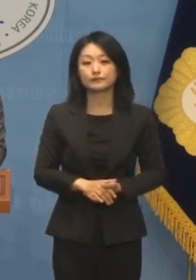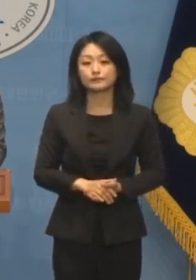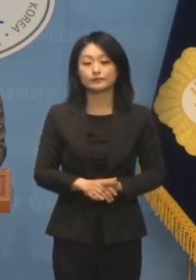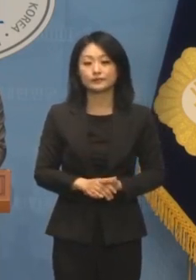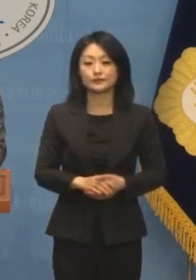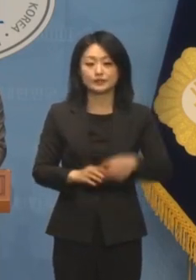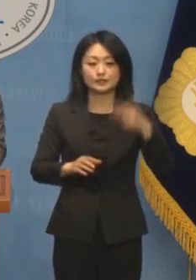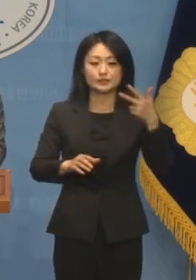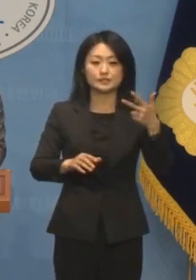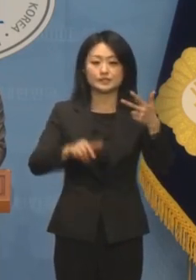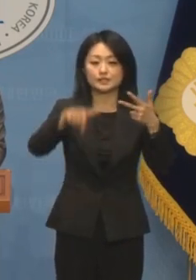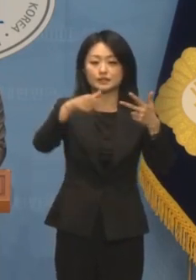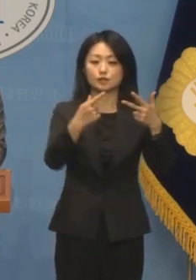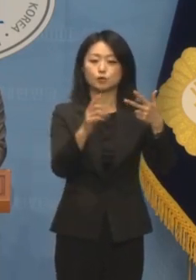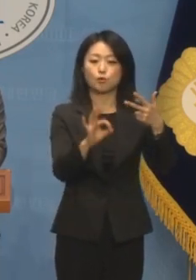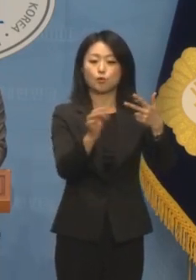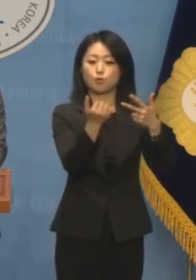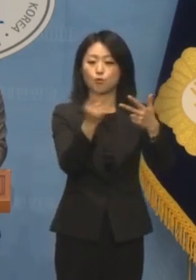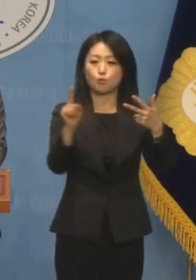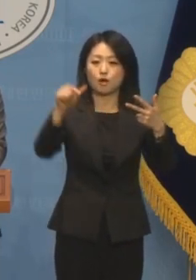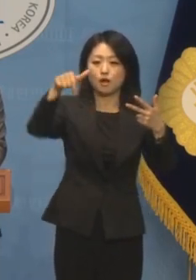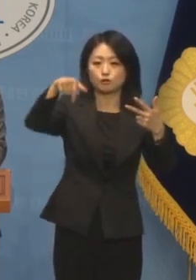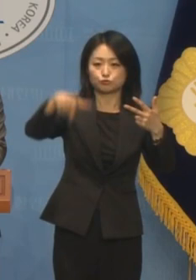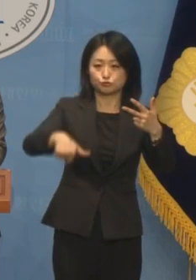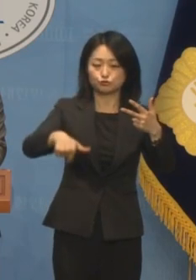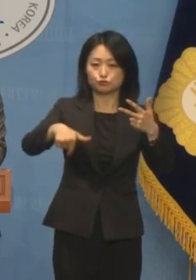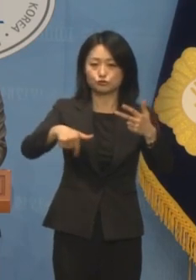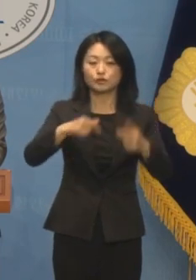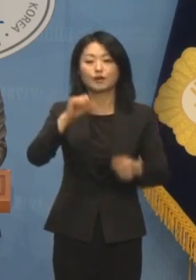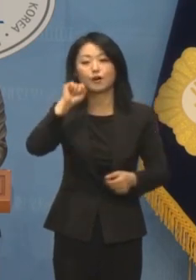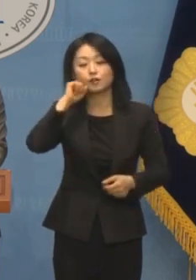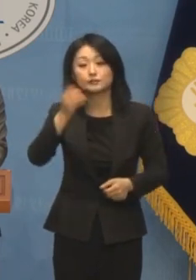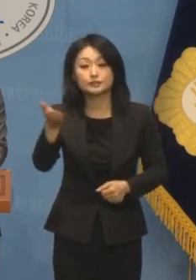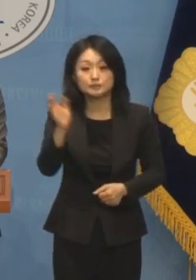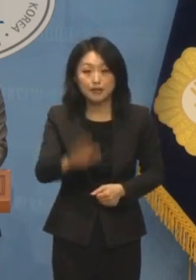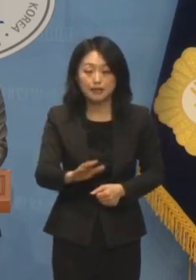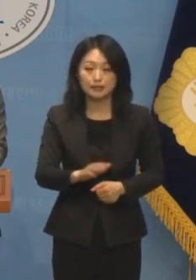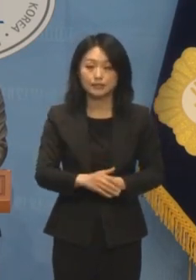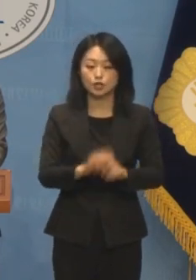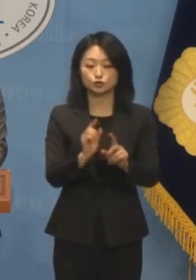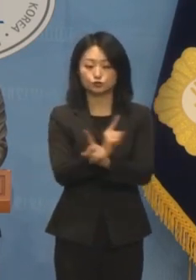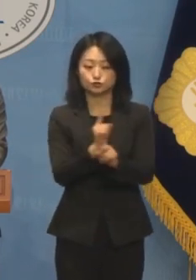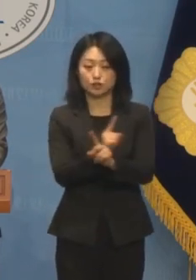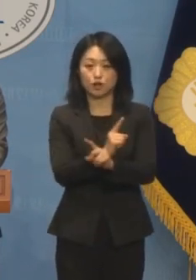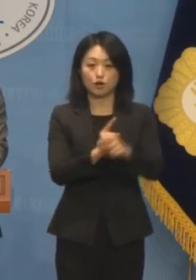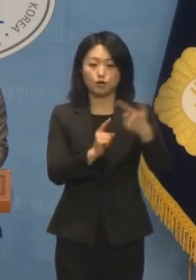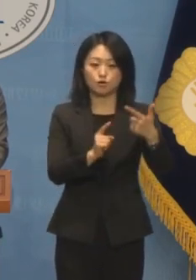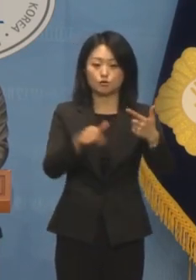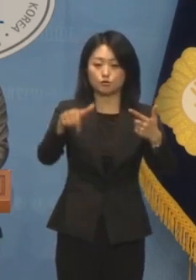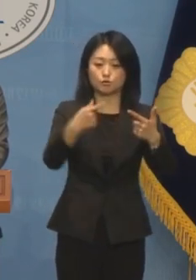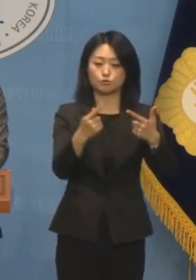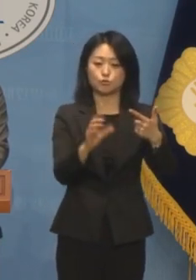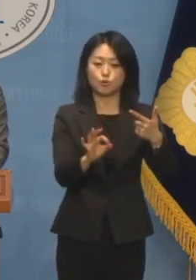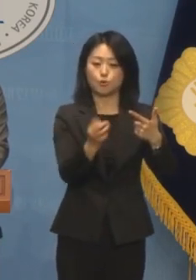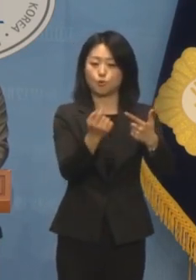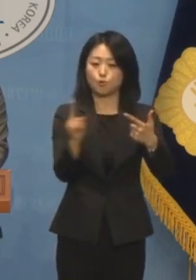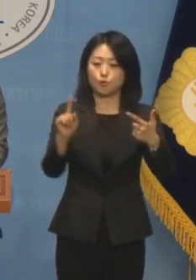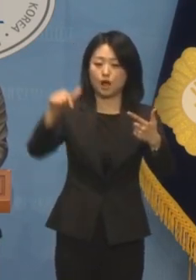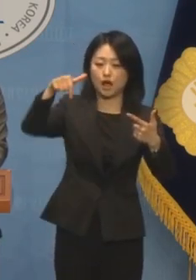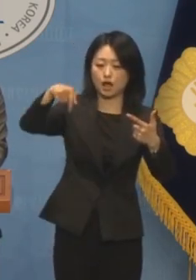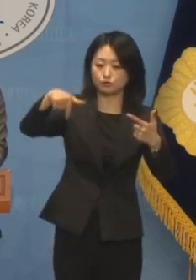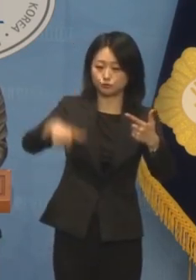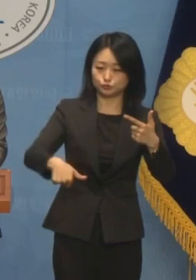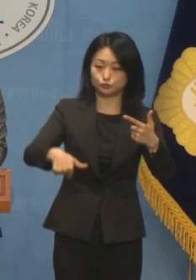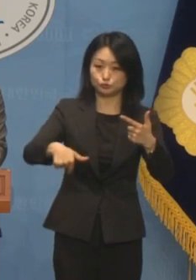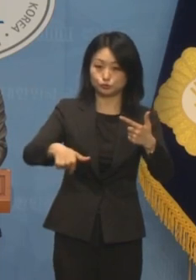제7공화국으로 가는 전면적 개헌을 이뤄내기 어렵다면 수정 6공화국 헌법으로의 원포인트